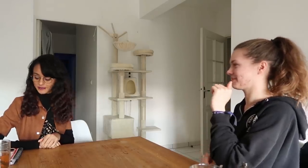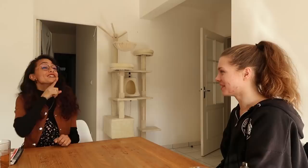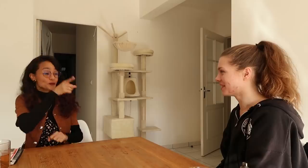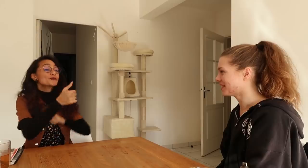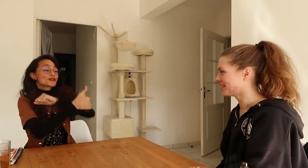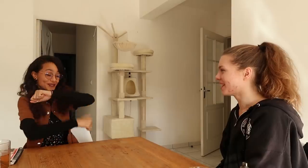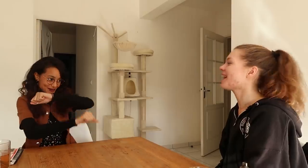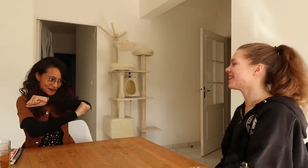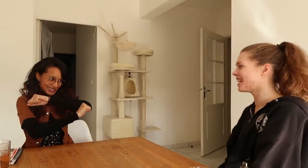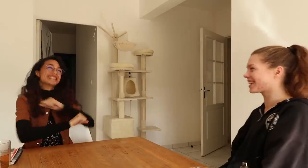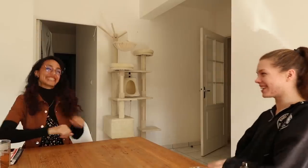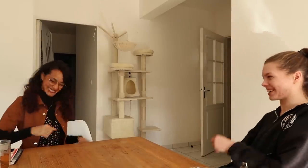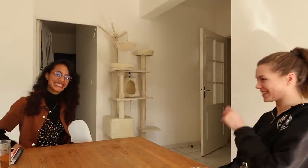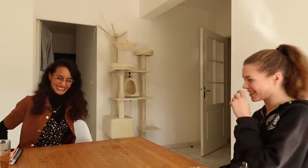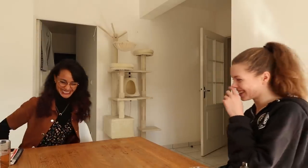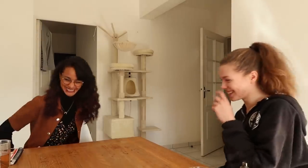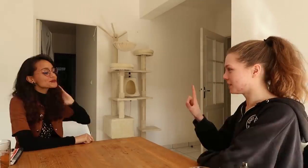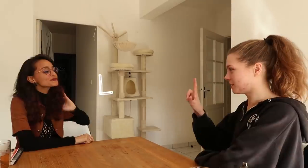Les jours de la semaine. Ah d'accord.